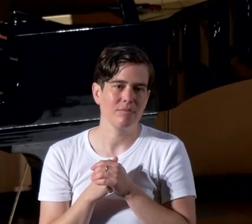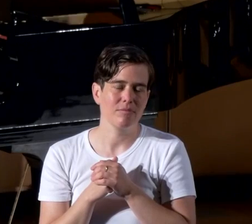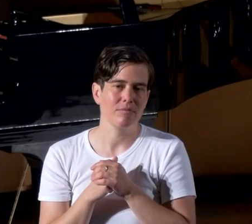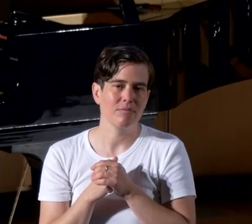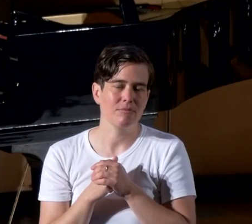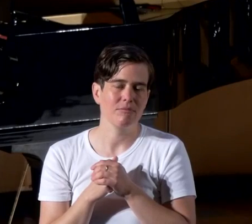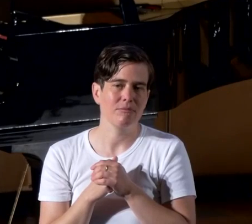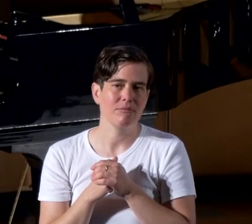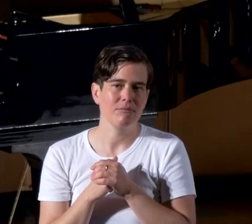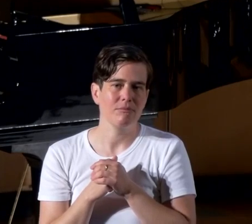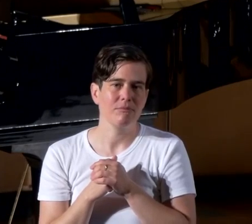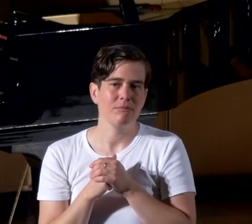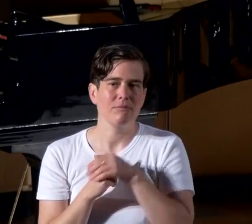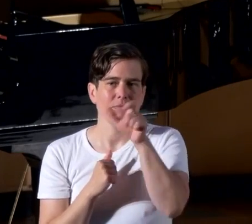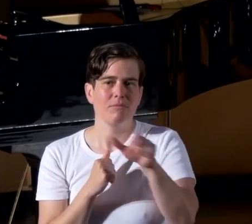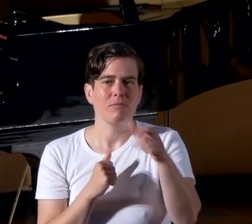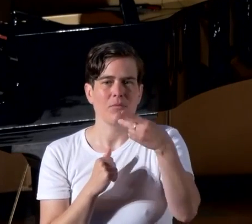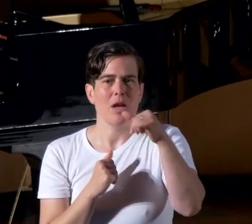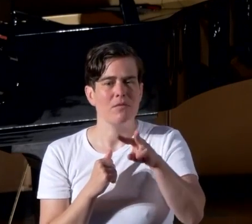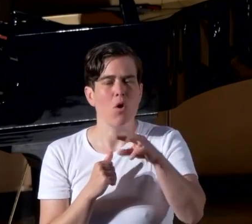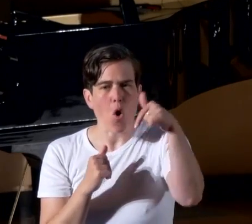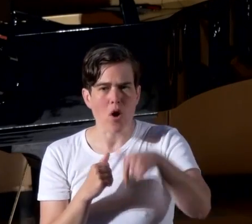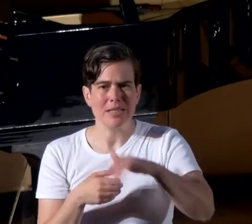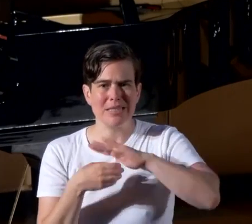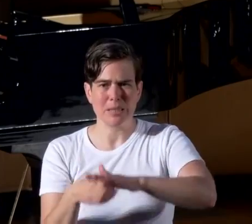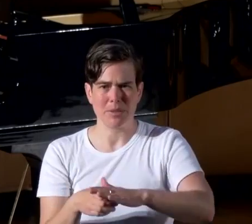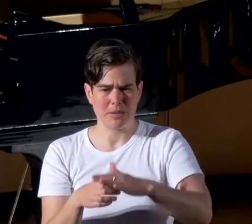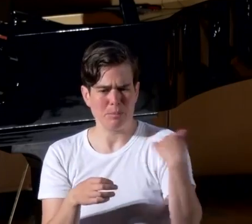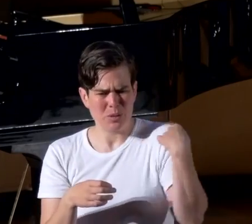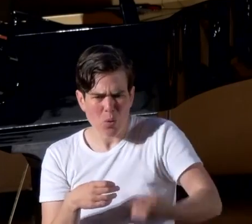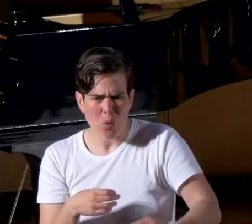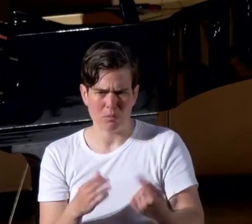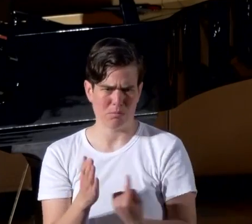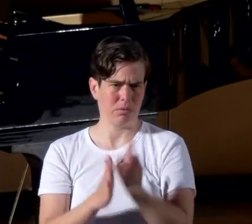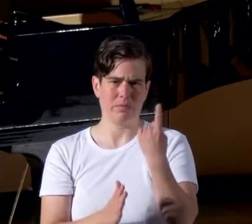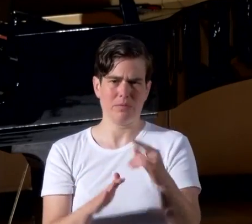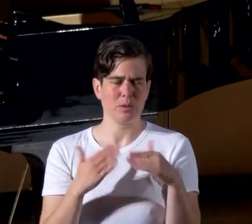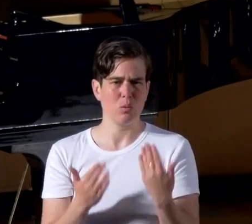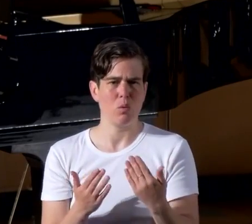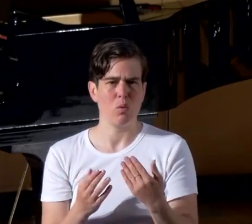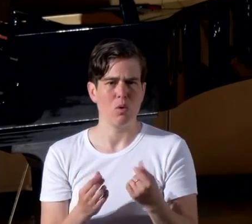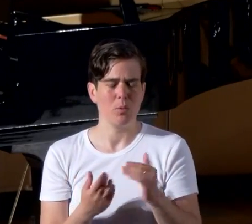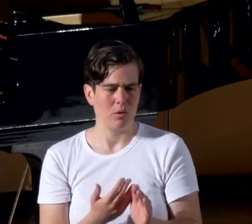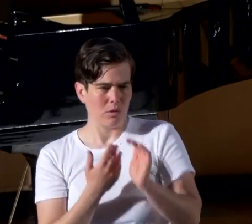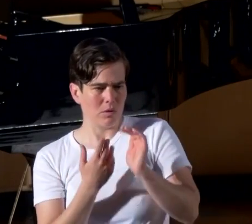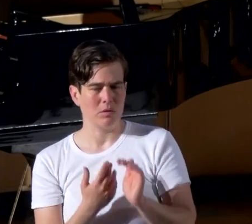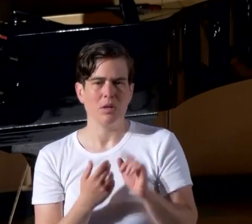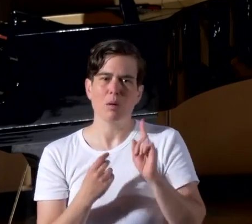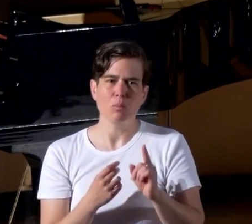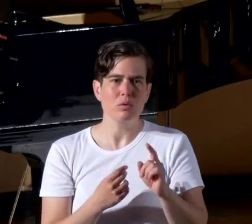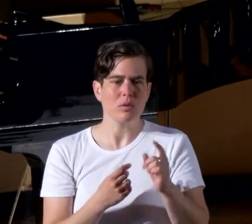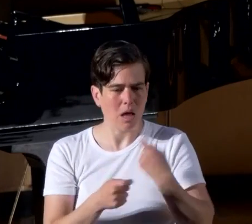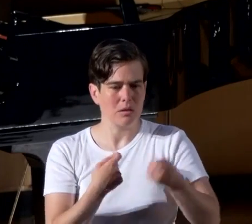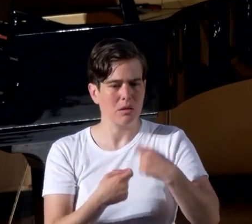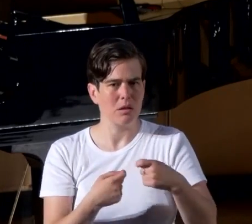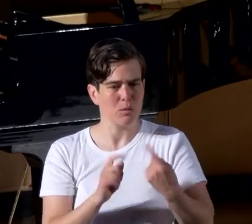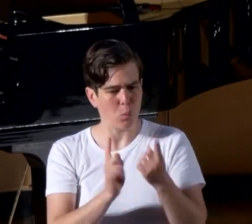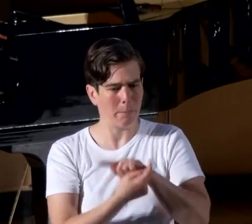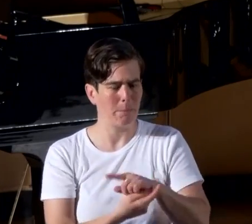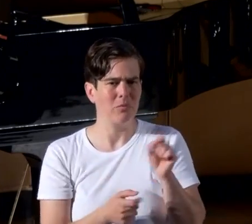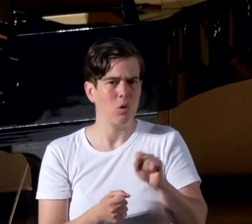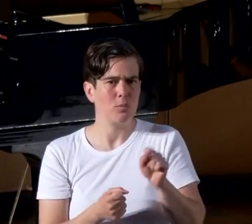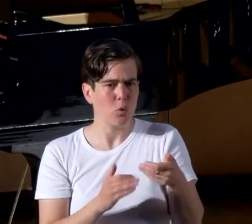Dass Diskriminierung von Menschen mit HIV heute immer noch zum Alltag gehört, finde ich erschreckend. Wo wir Zurückweisung begegnen, müssen wir handeln. Denn Ausgrenzung